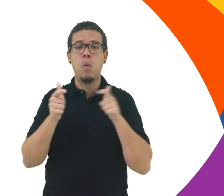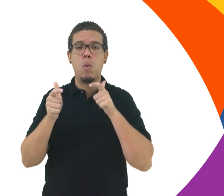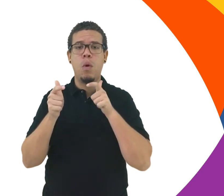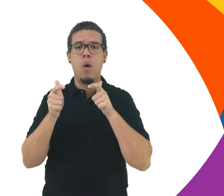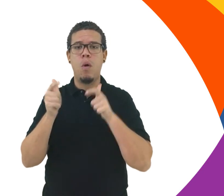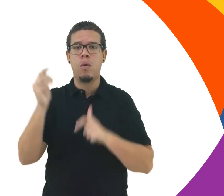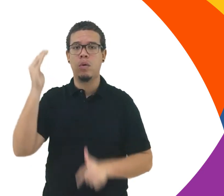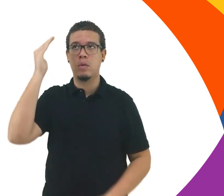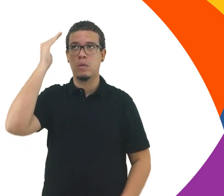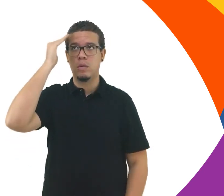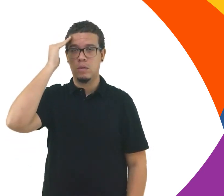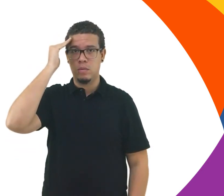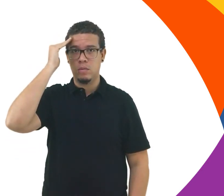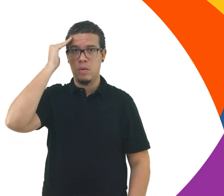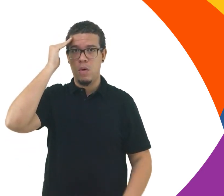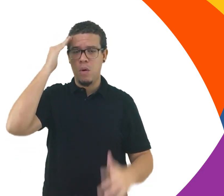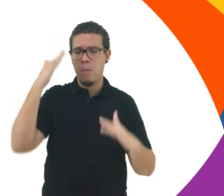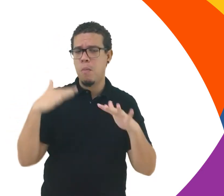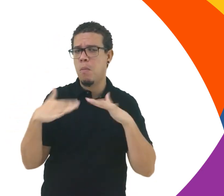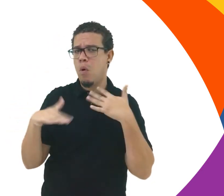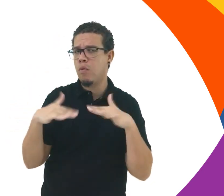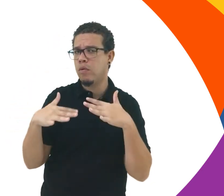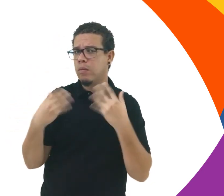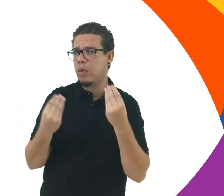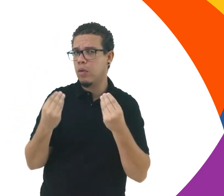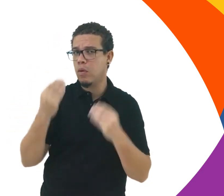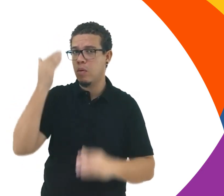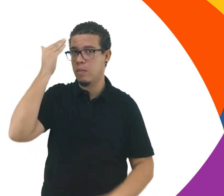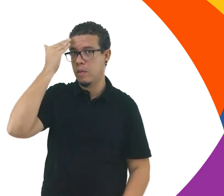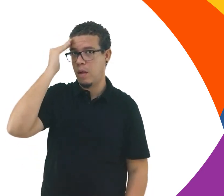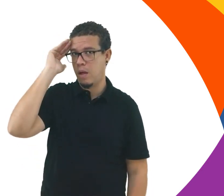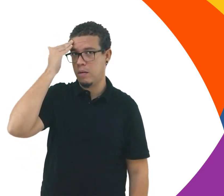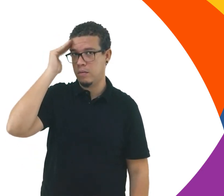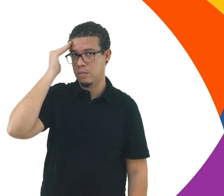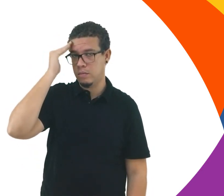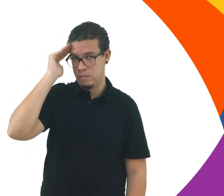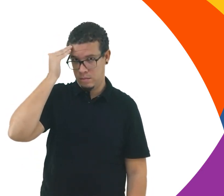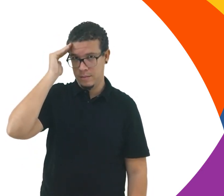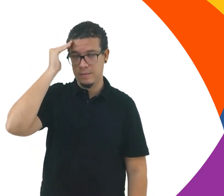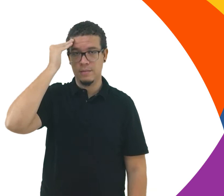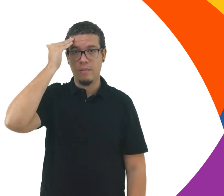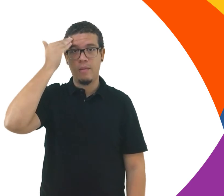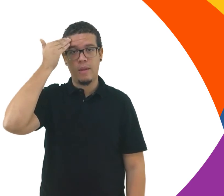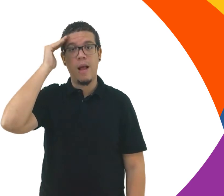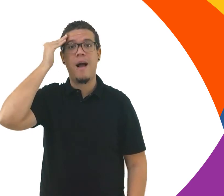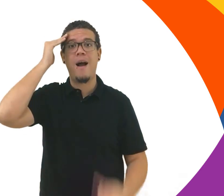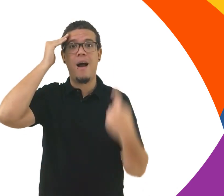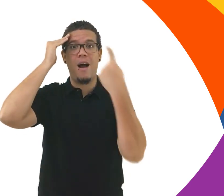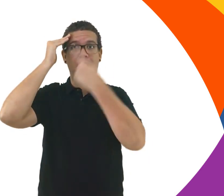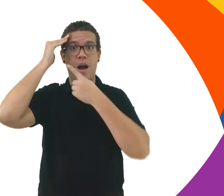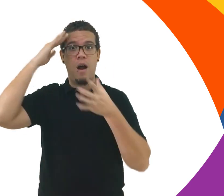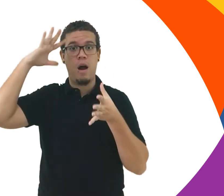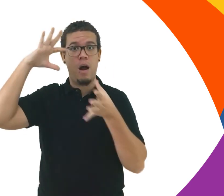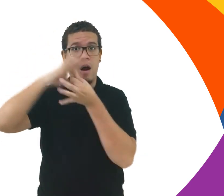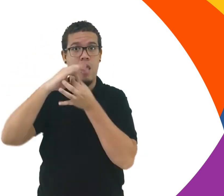nesta localização, com este movimento. É o sinal de entender. Atrelado a